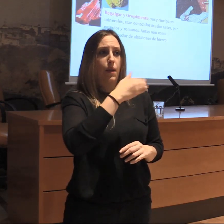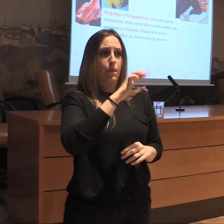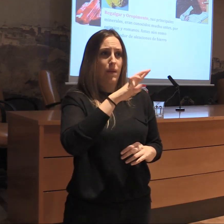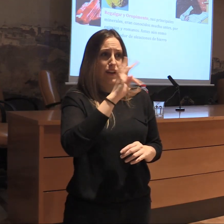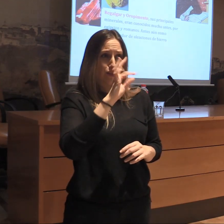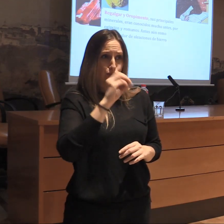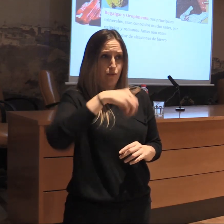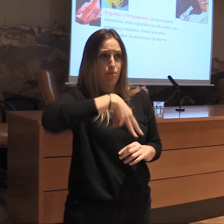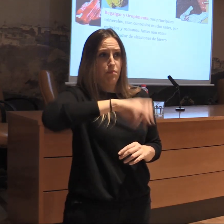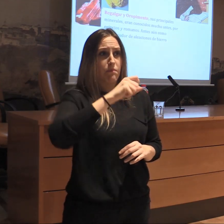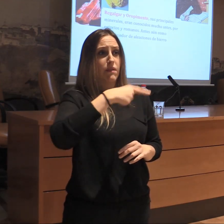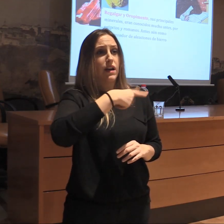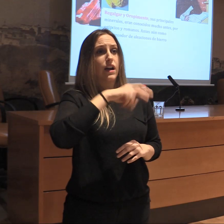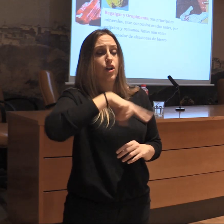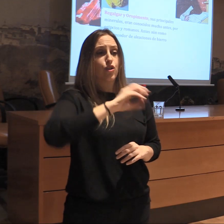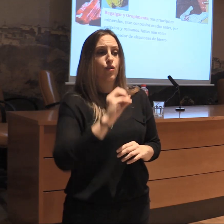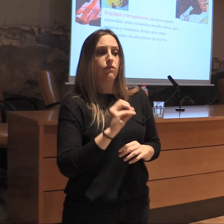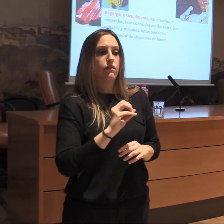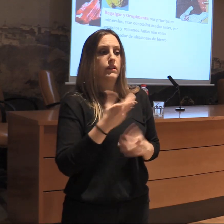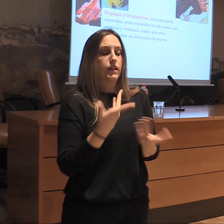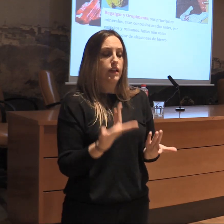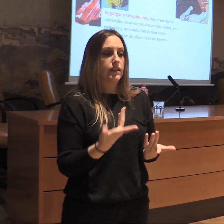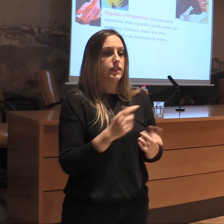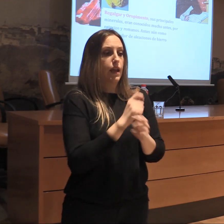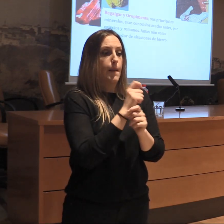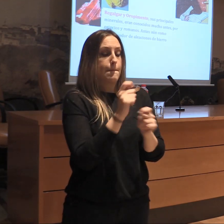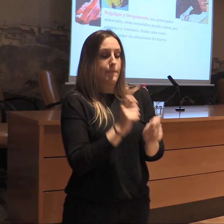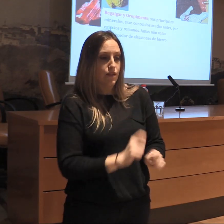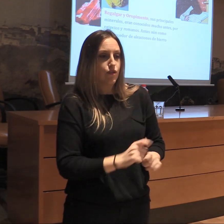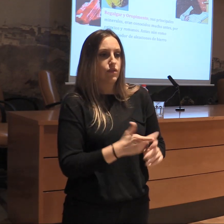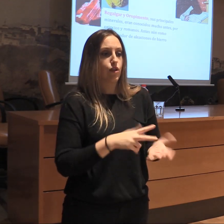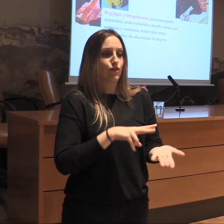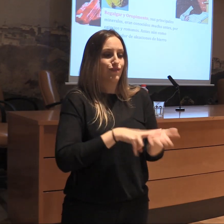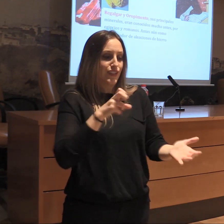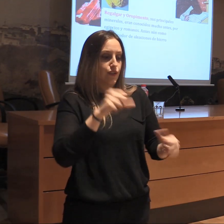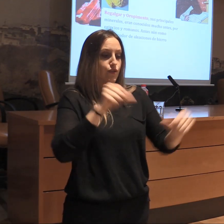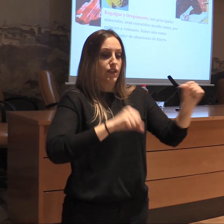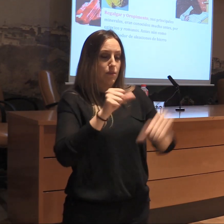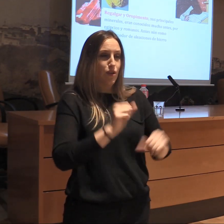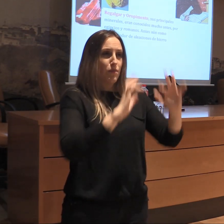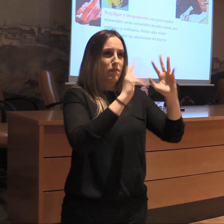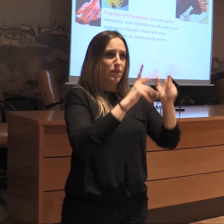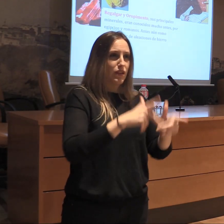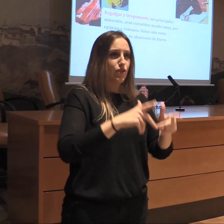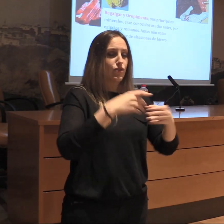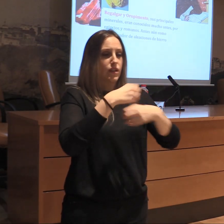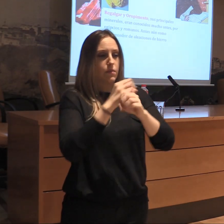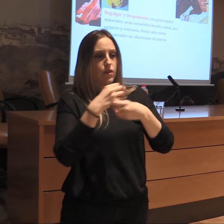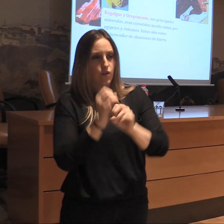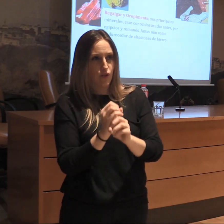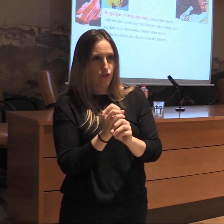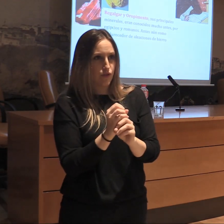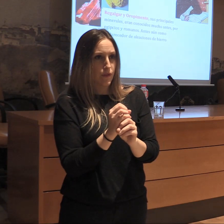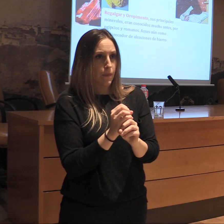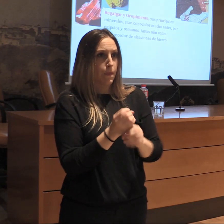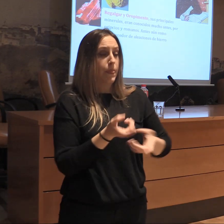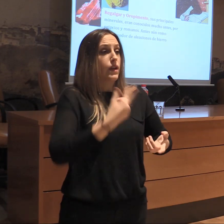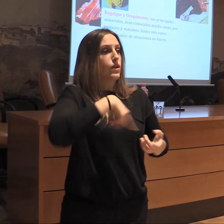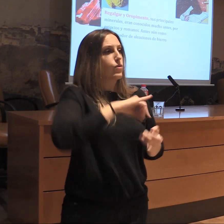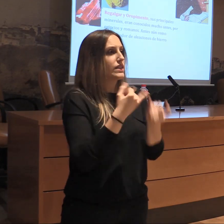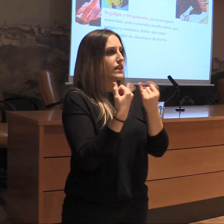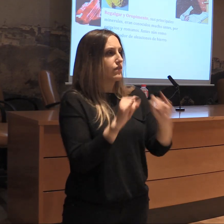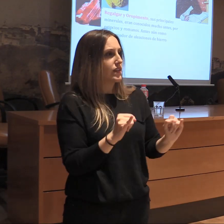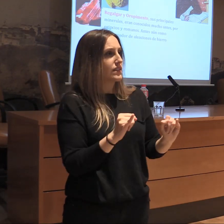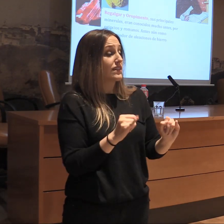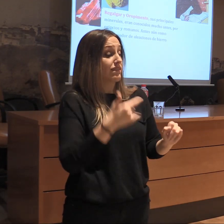que es el patrón de los físicos, químicos, matemáticos y biólogos. Nuestra fiesta es el día de San Alberto Magno,